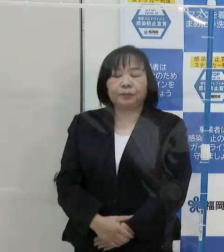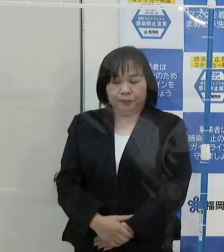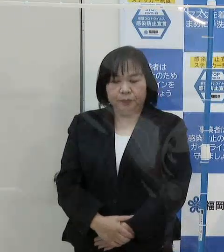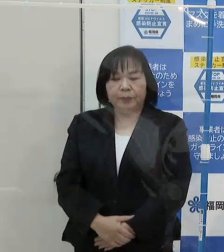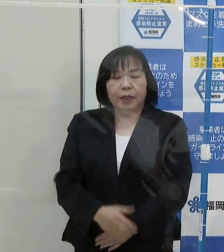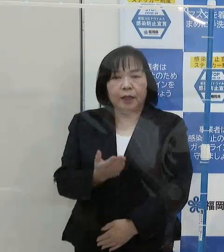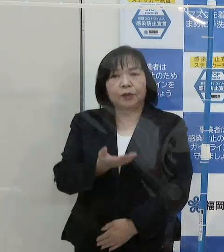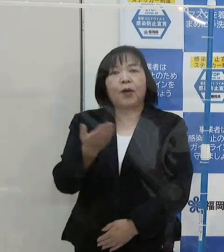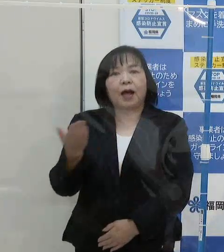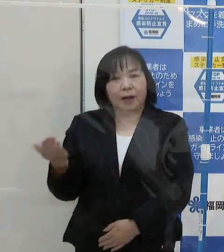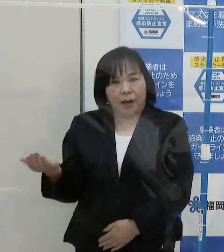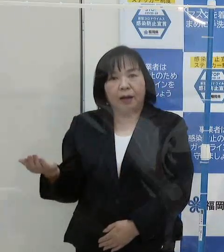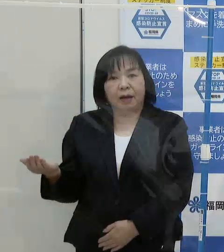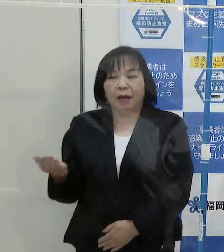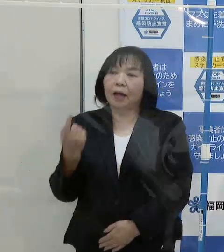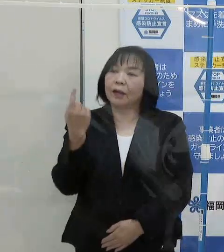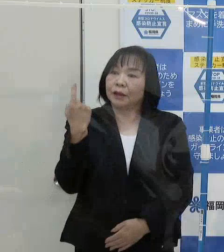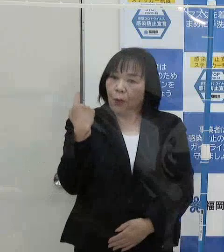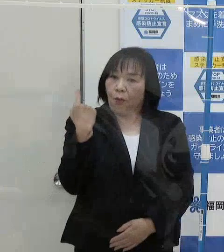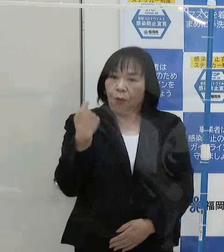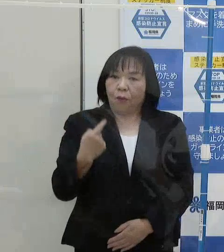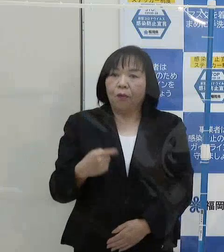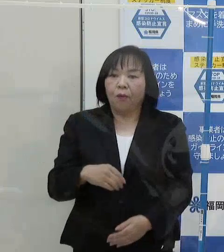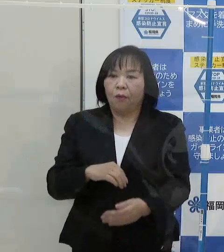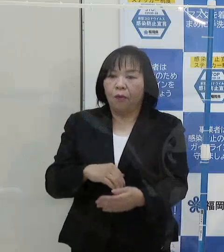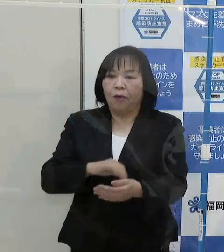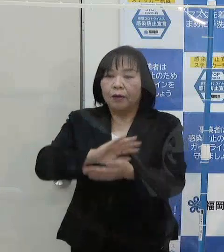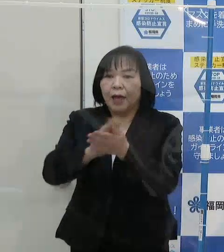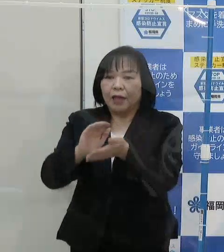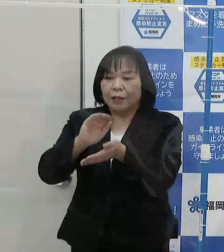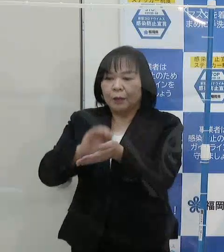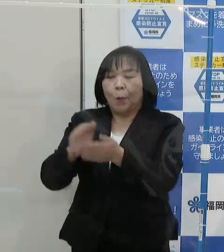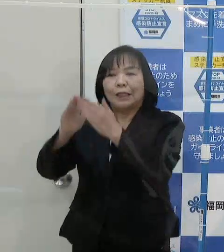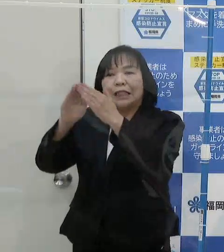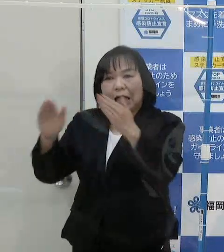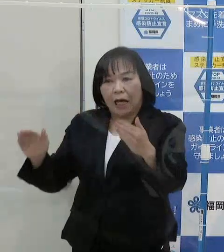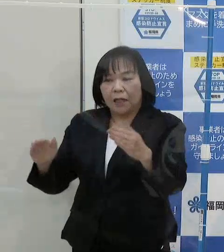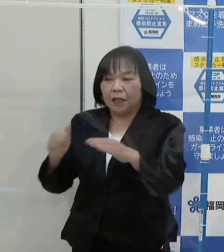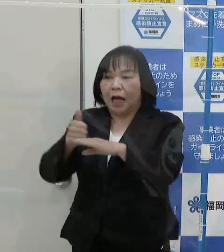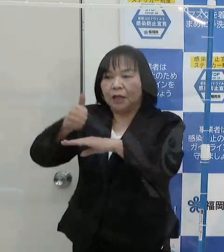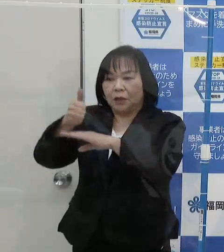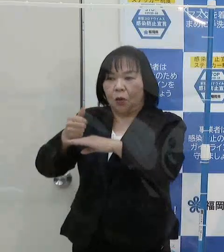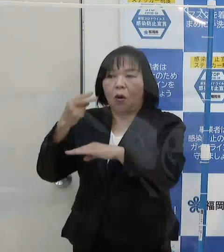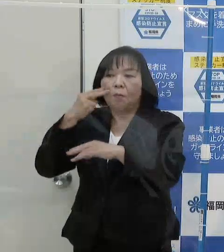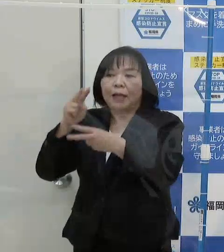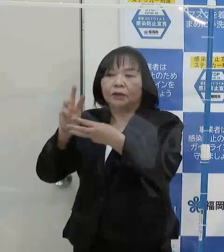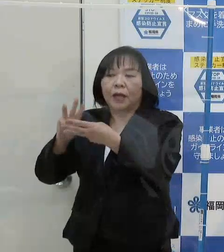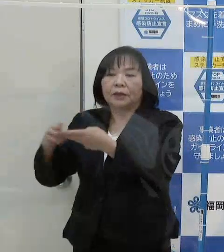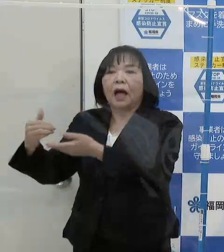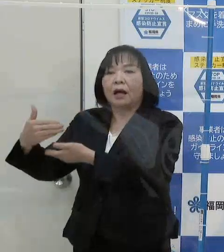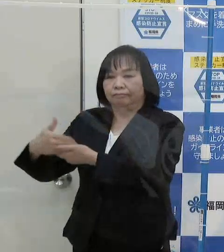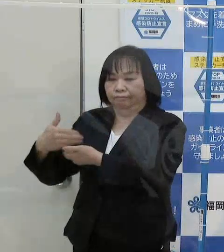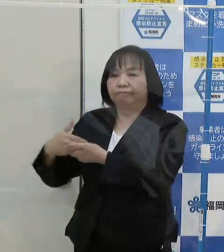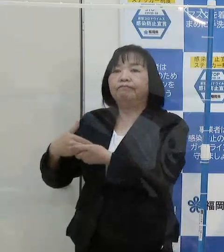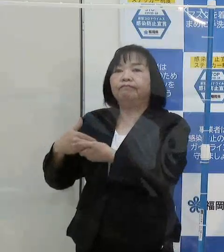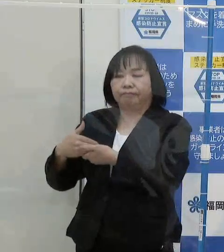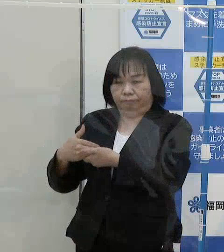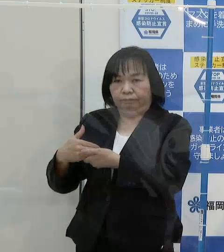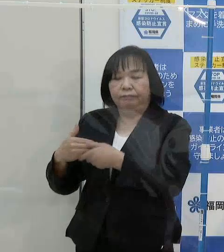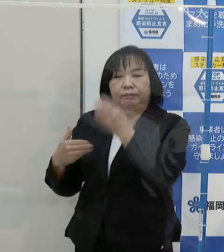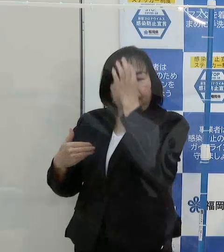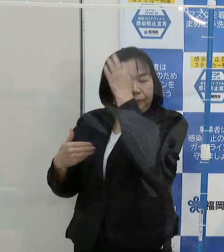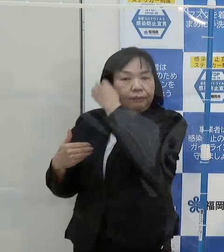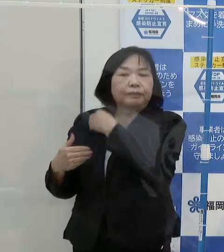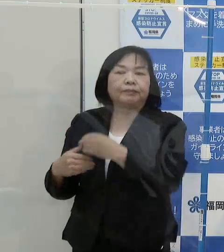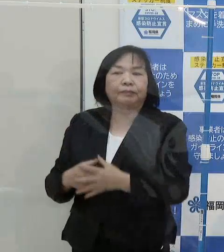それから昨日県の医師会の松田会長が、記者会見でお話をされていました